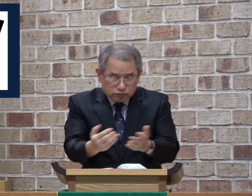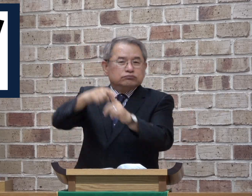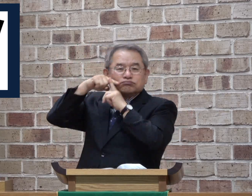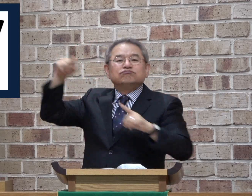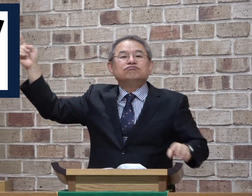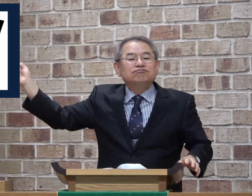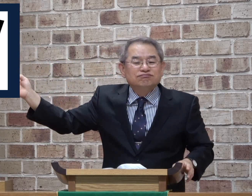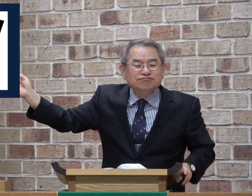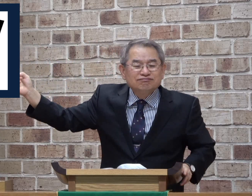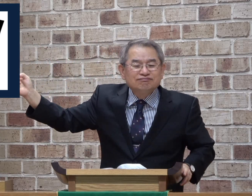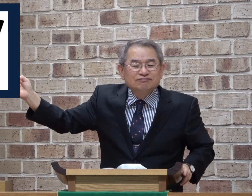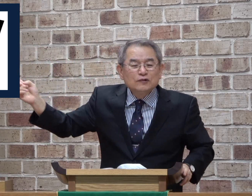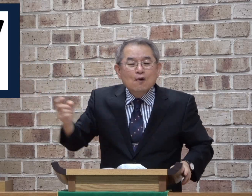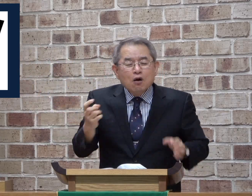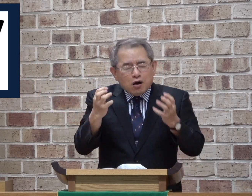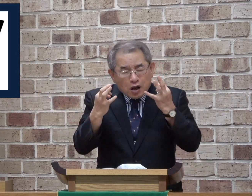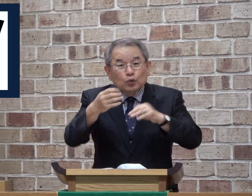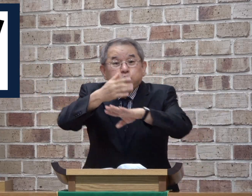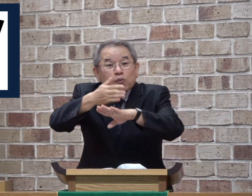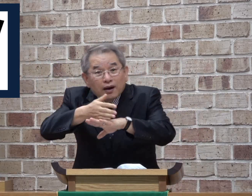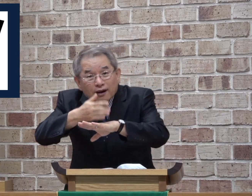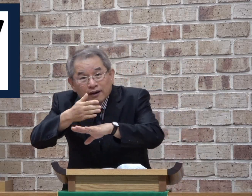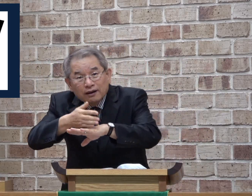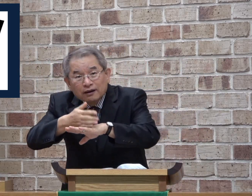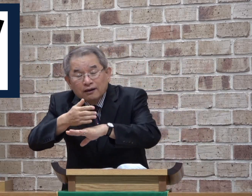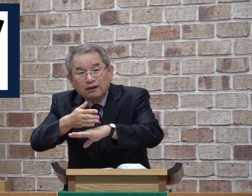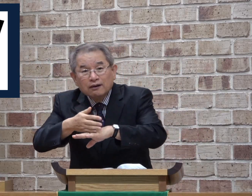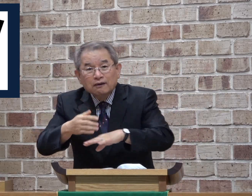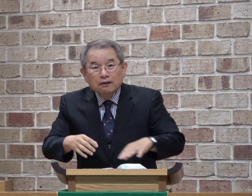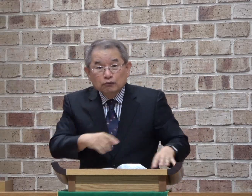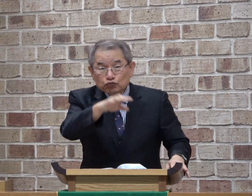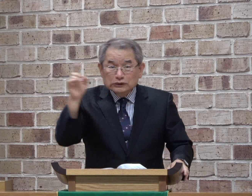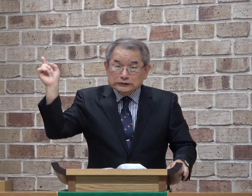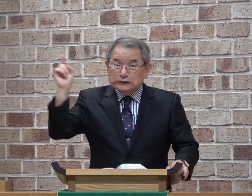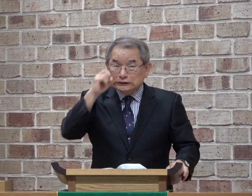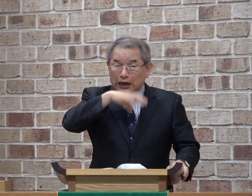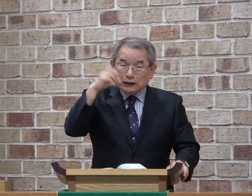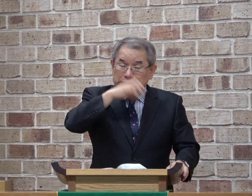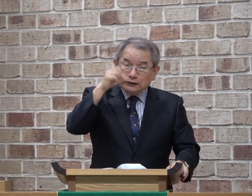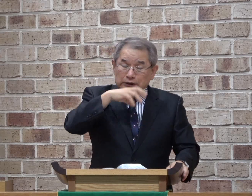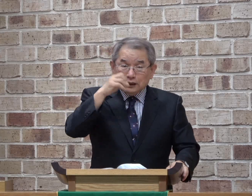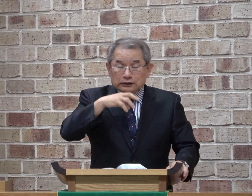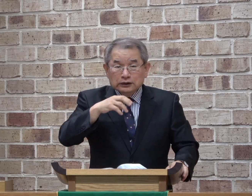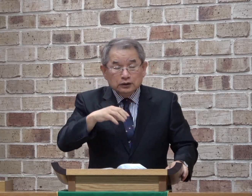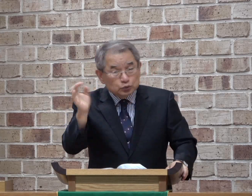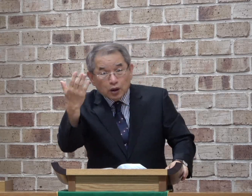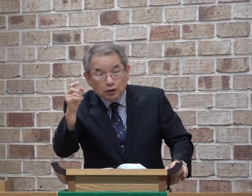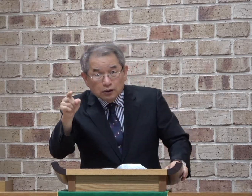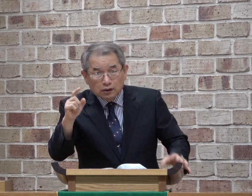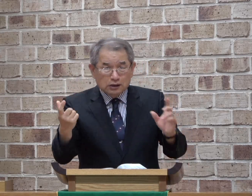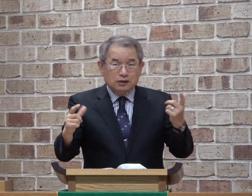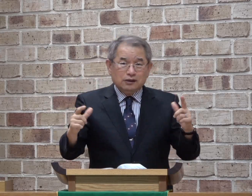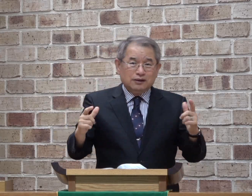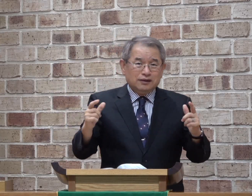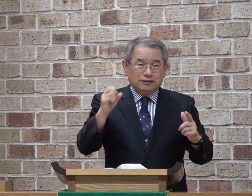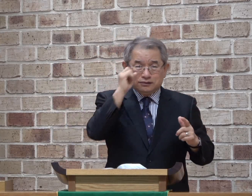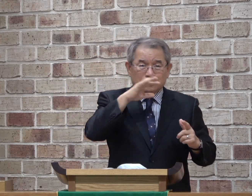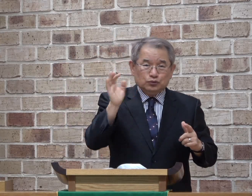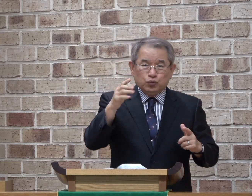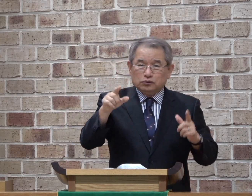모든 것을 주님이 십자가로 담당하셨습니다. 이 얼마나 놀라운 은혜입니까? 우리가 이 십자가의 은혜를